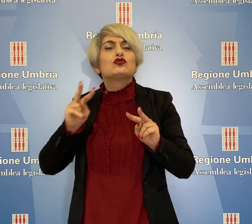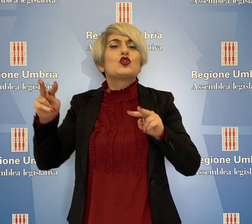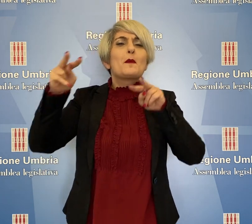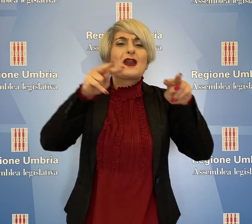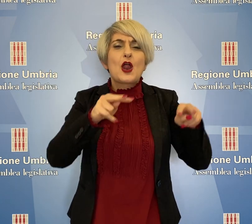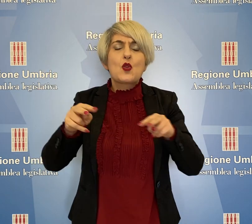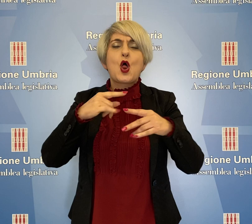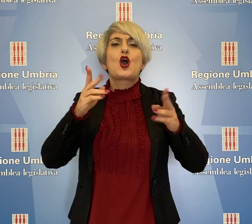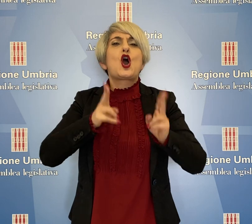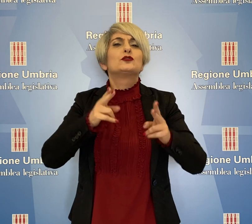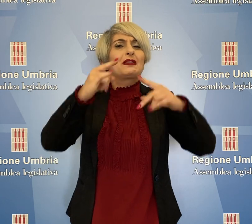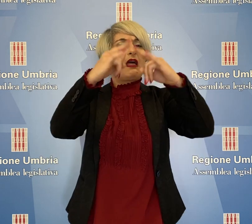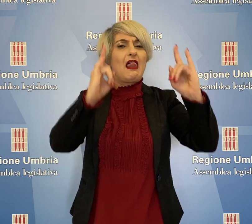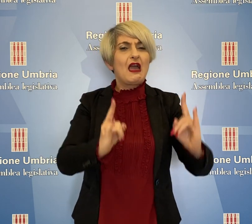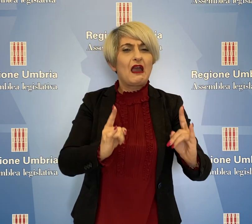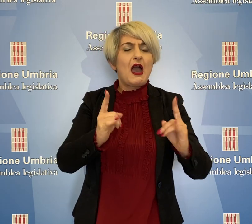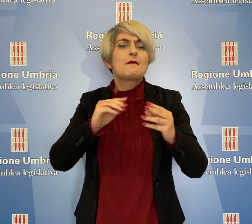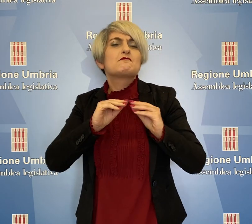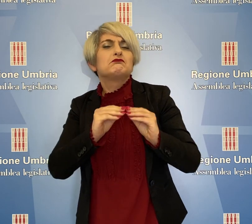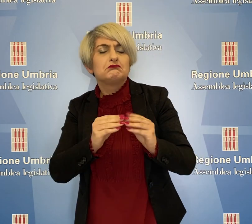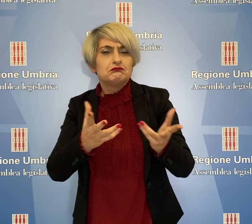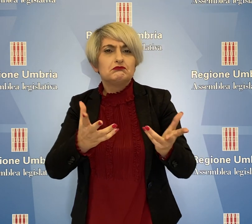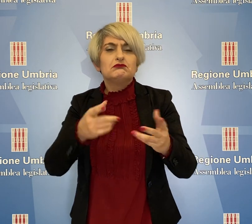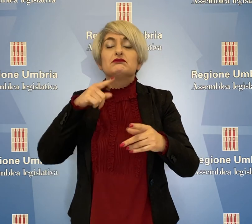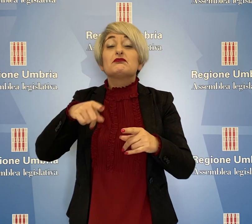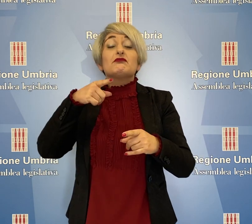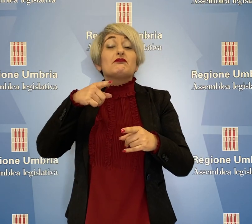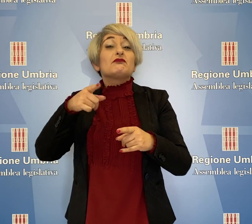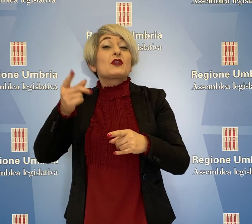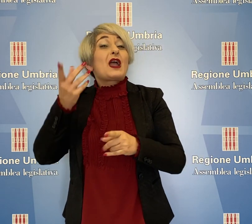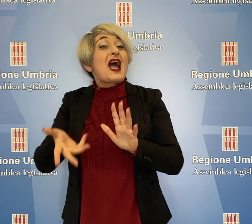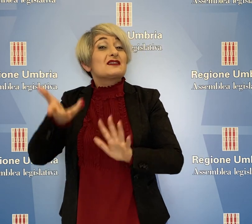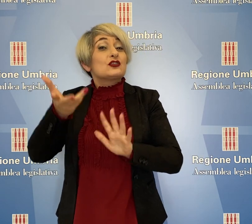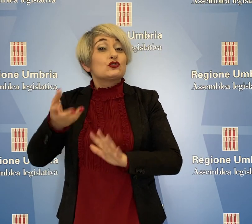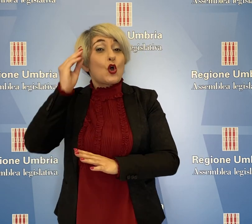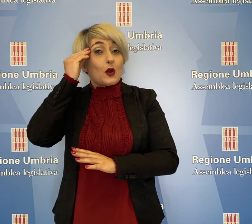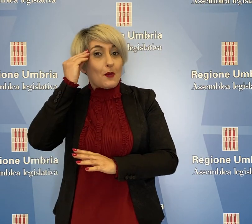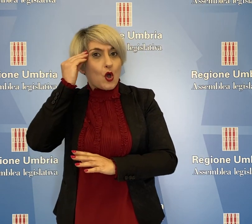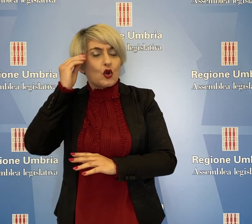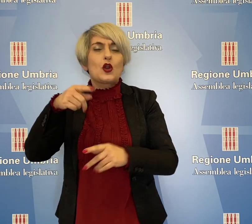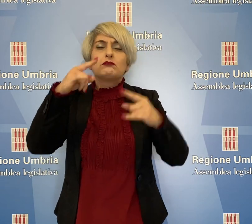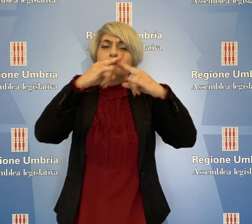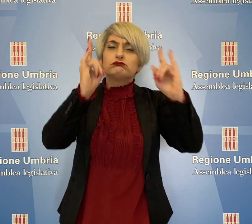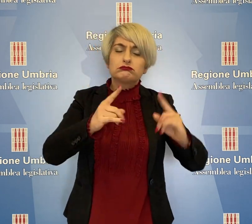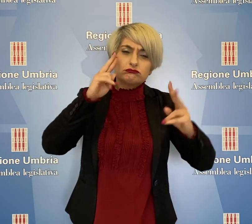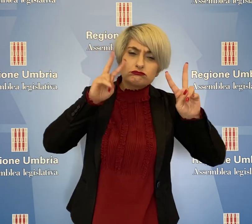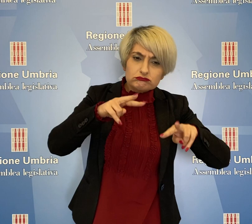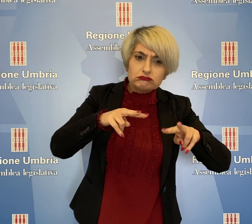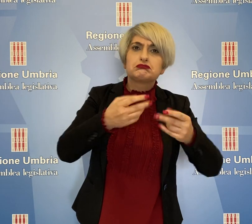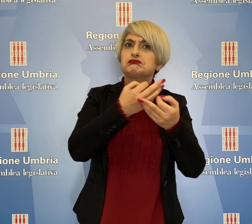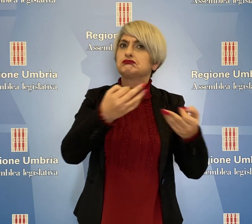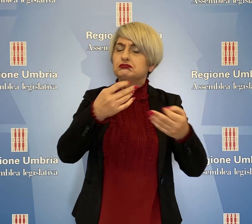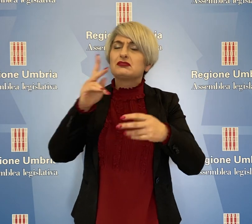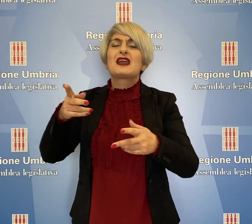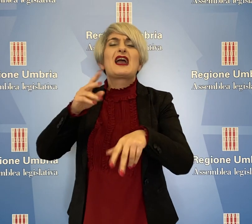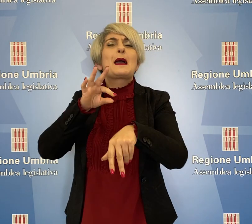moroni ha risposto che dopo la verifica di funzionalità sono stati ricoverati nell'ospedale da campo alcuni pazienti